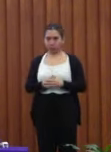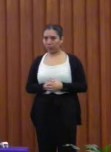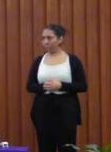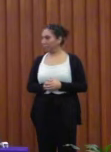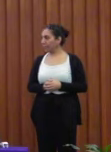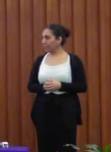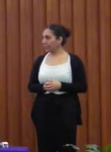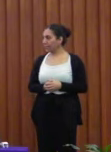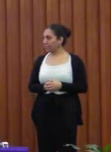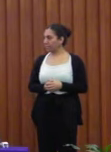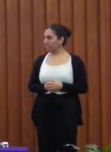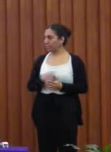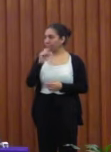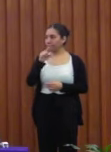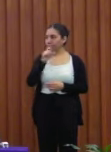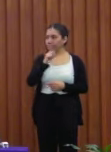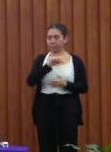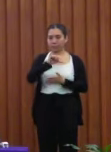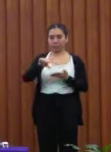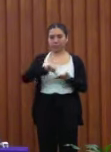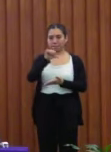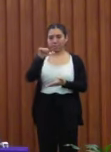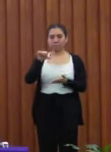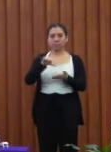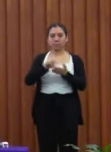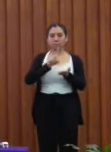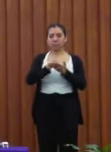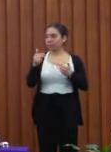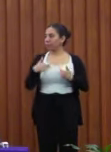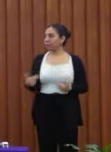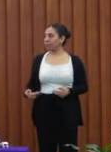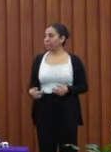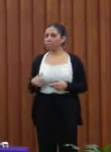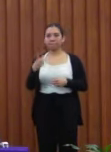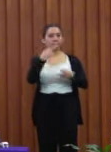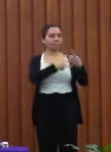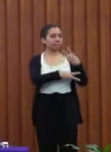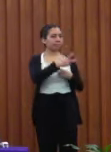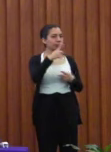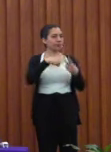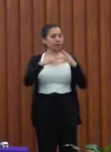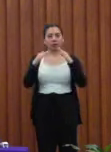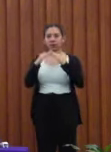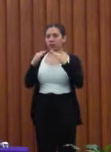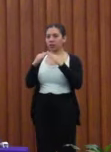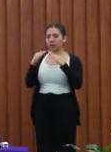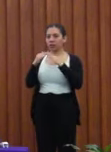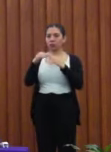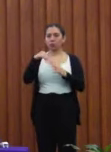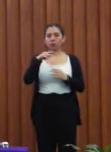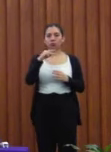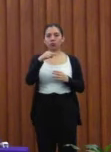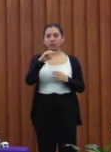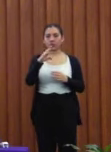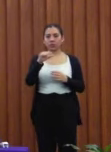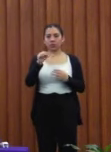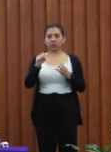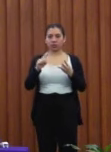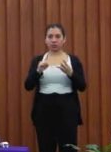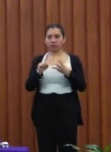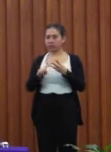la presencia del Centro de Derechos Humanos, Fray Francisco de Victoria, que está por aquí, Casa de las Muñecas, Titiriteras, Equidad de